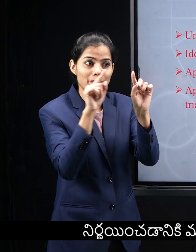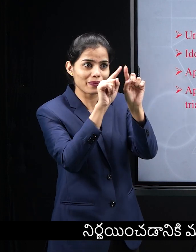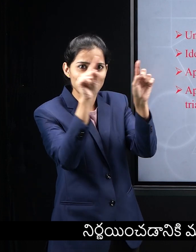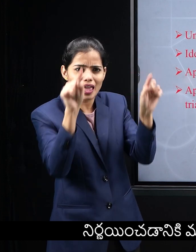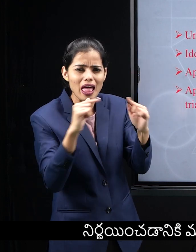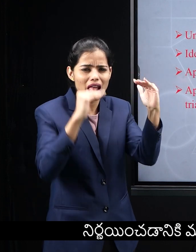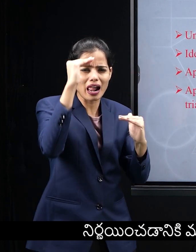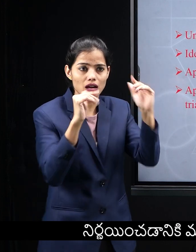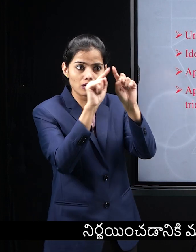వర్తింపజేయండి.